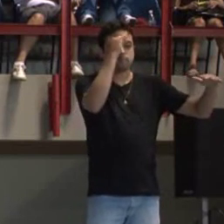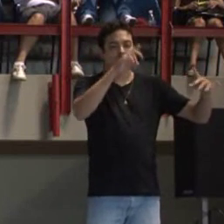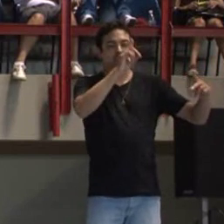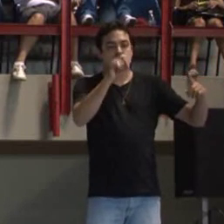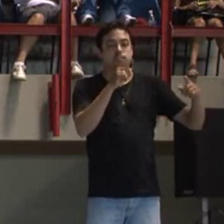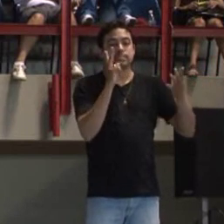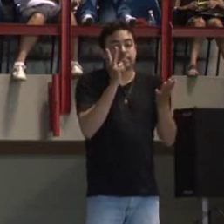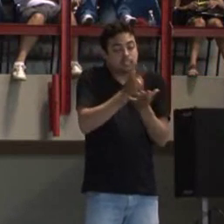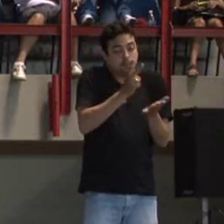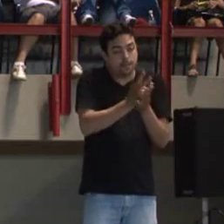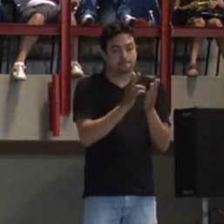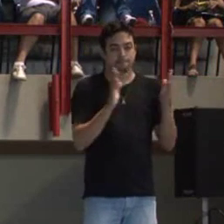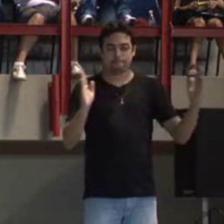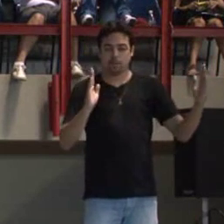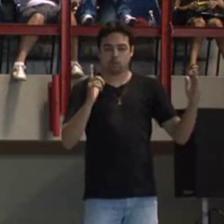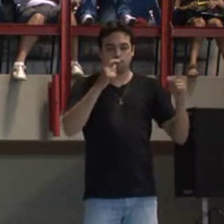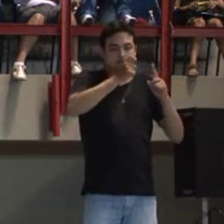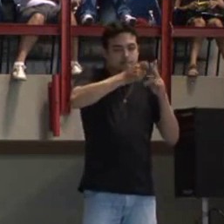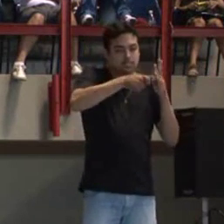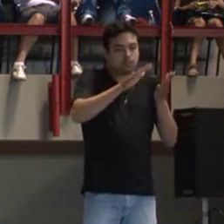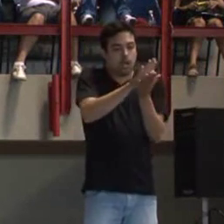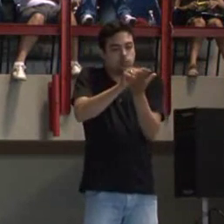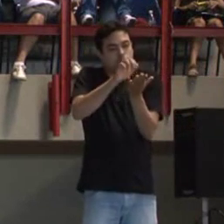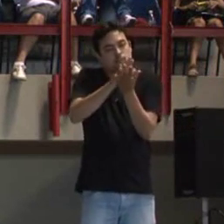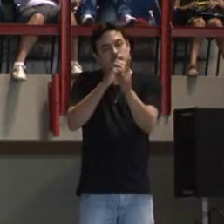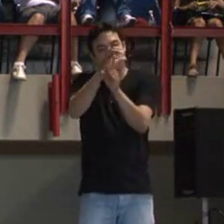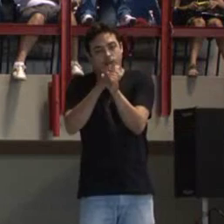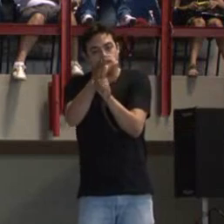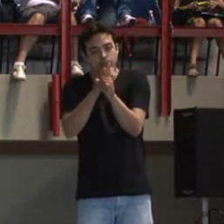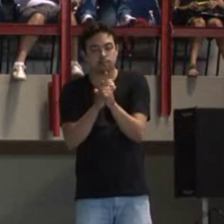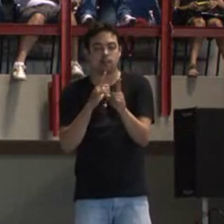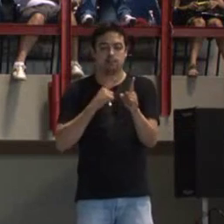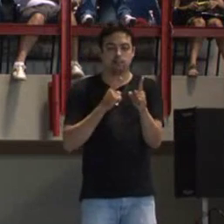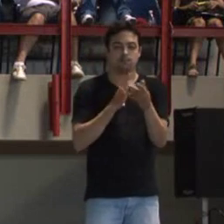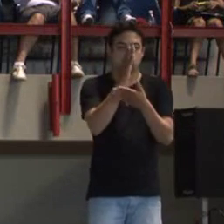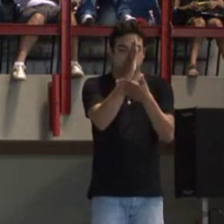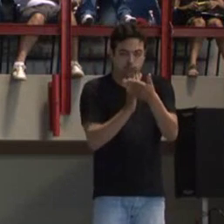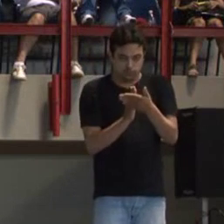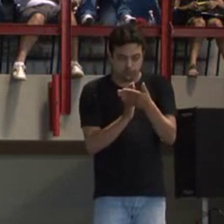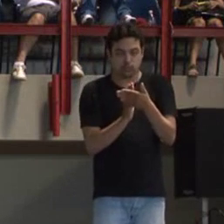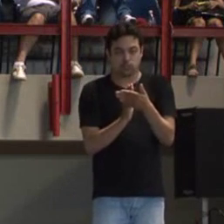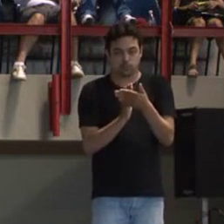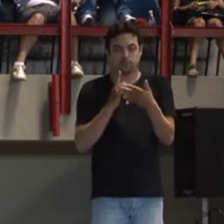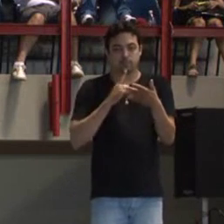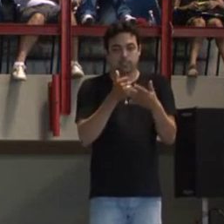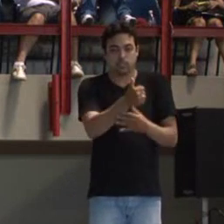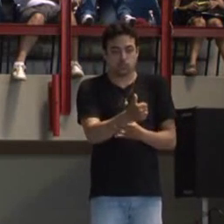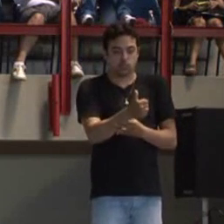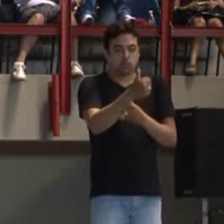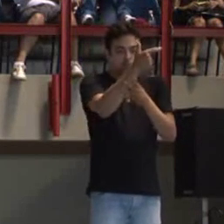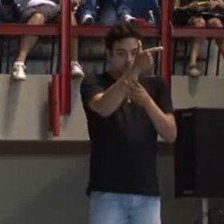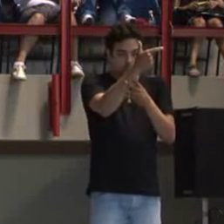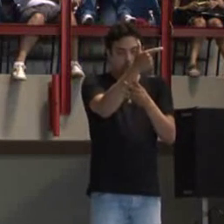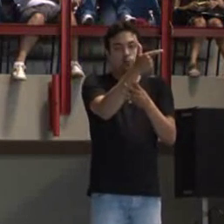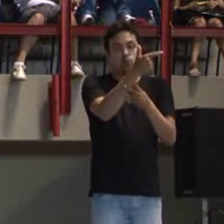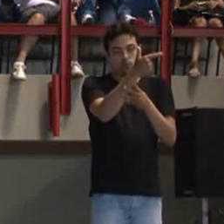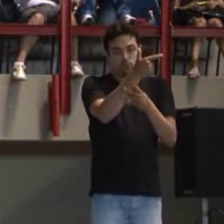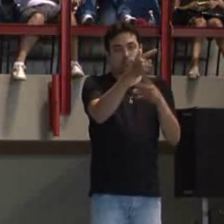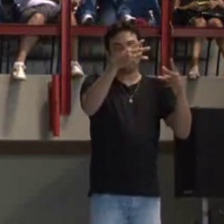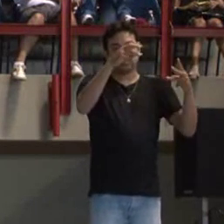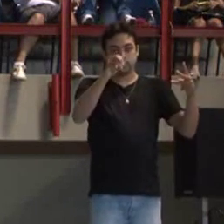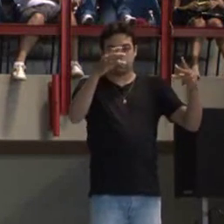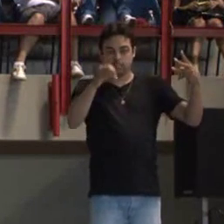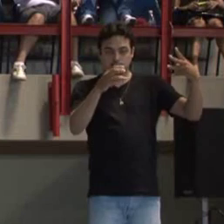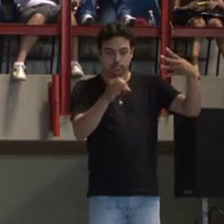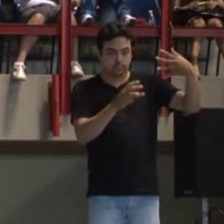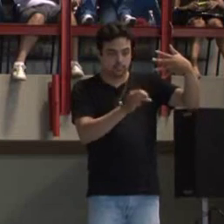sempre acontecia no mesmo período, o ser humano começou a anotar o calendário. Aí dividiu, curiosamente, em 12 períodos de 30